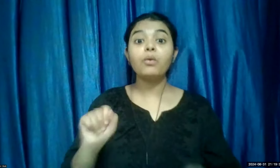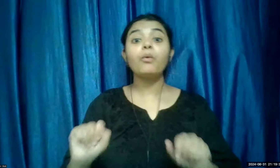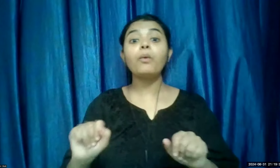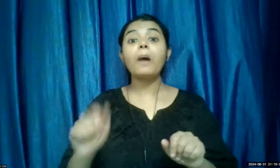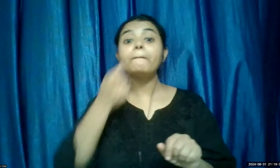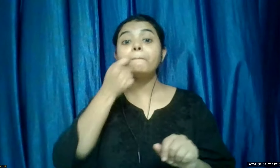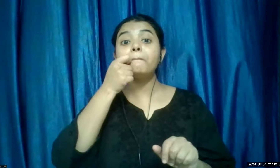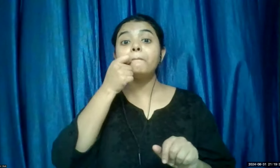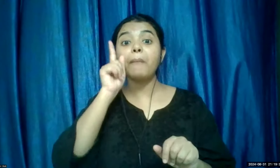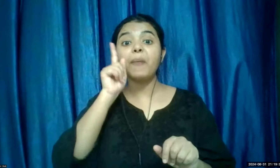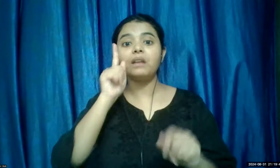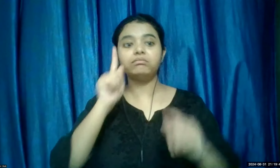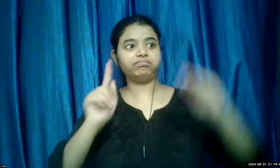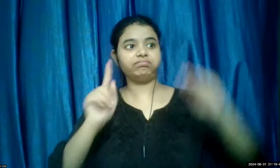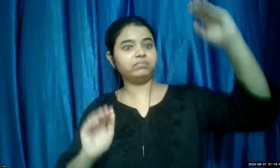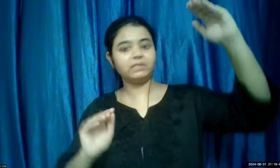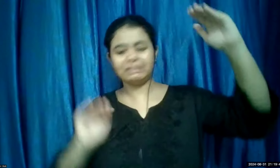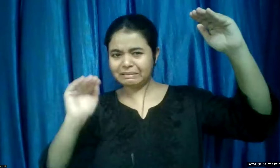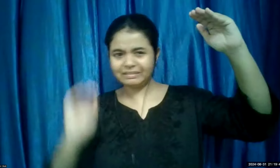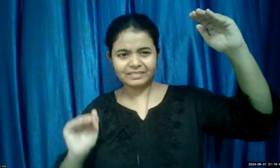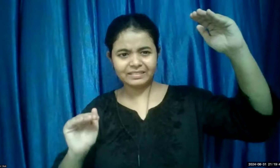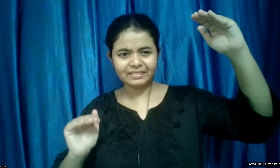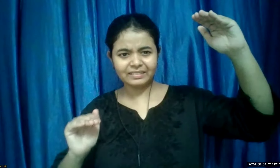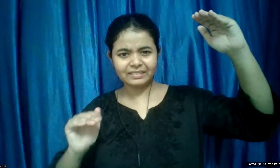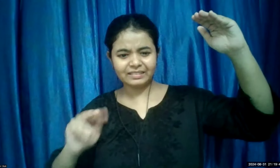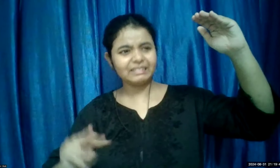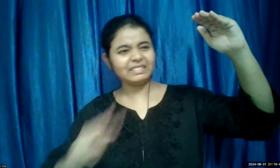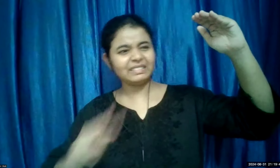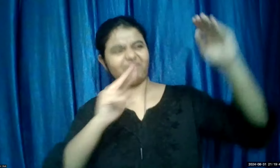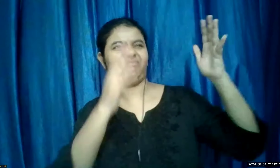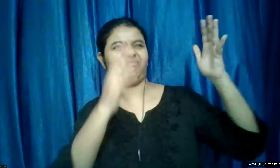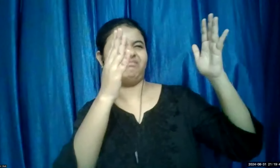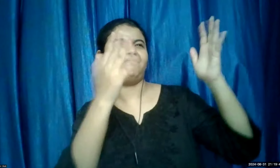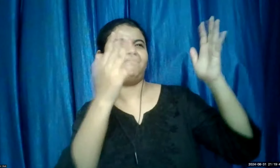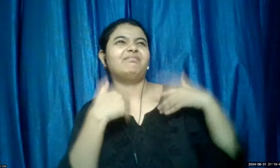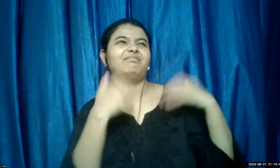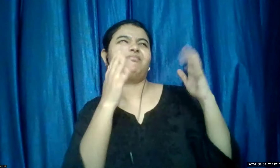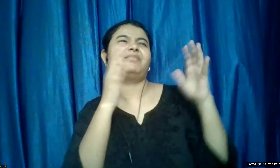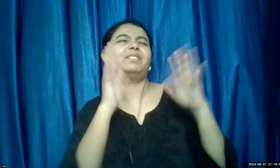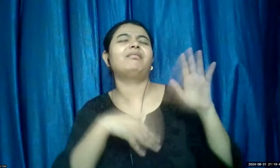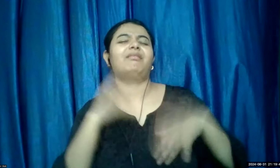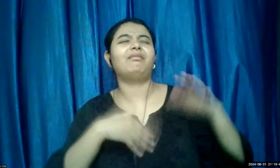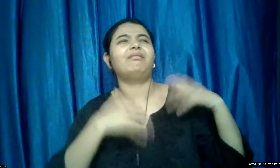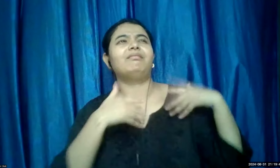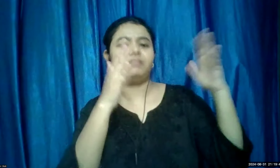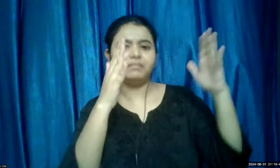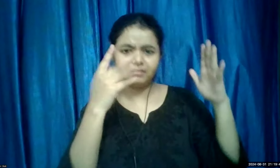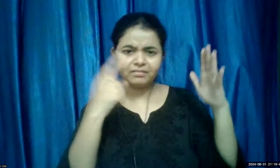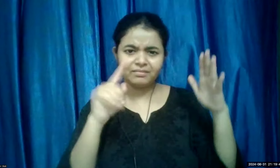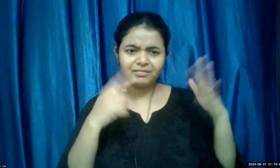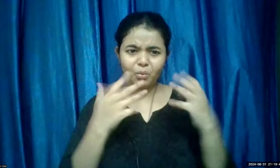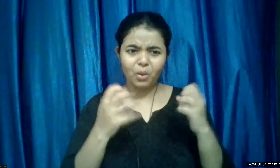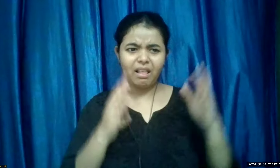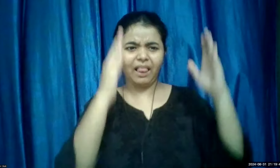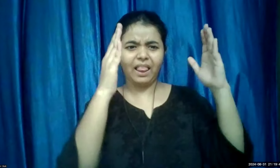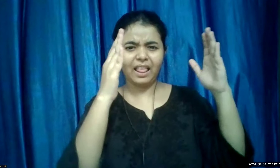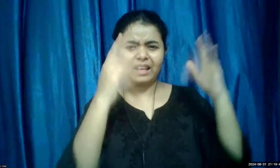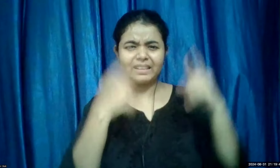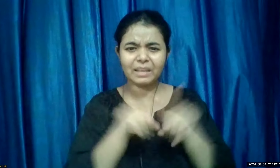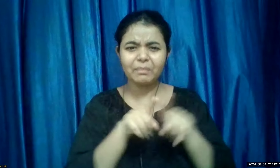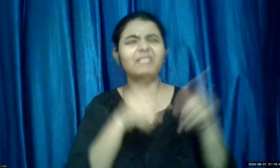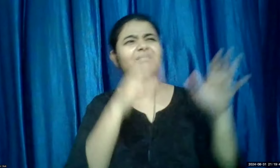और वो छोटा सा बालक है, तो क्या करता है ऐसे नीचे से हाथ उठाता है पिता की तरफ, है ना, कि वो ऊपर चढ़ना चाहता है, पिता की गोदी में